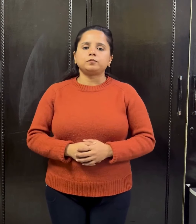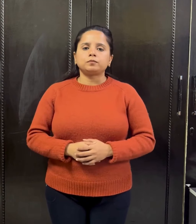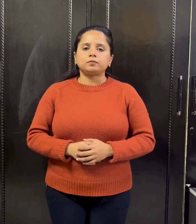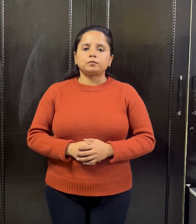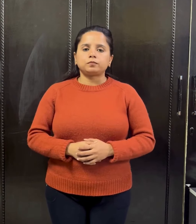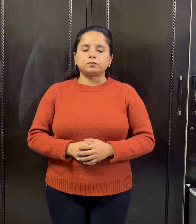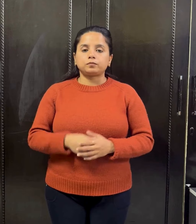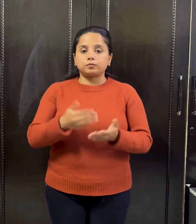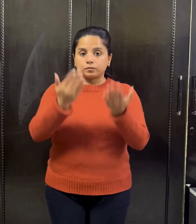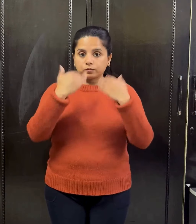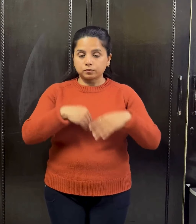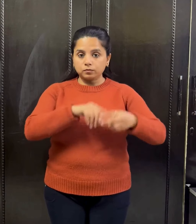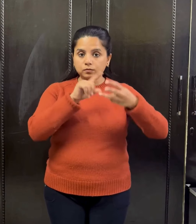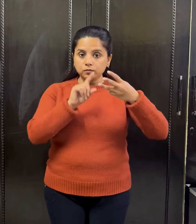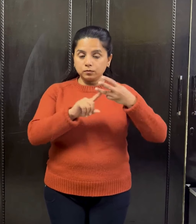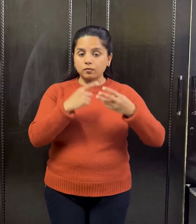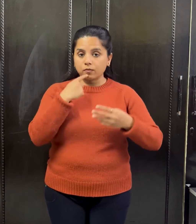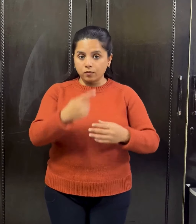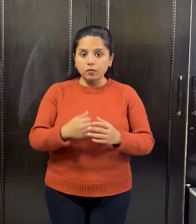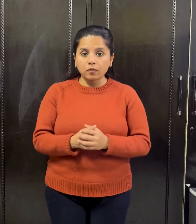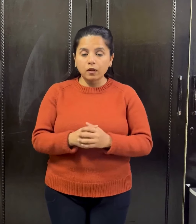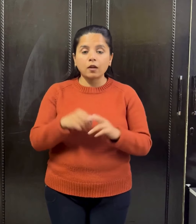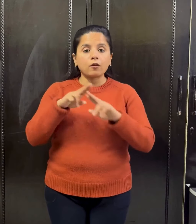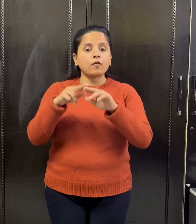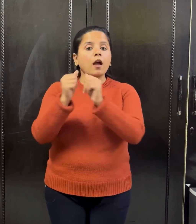तीसरा चरण है फेलोशिप रिलेटेड क्वेश्चंस,